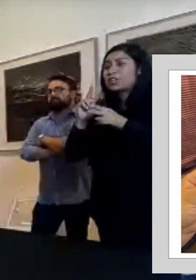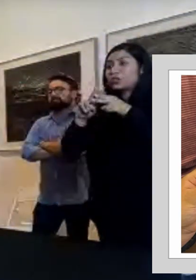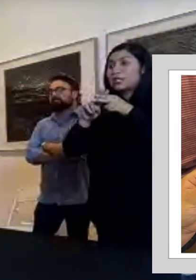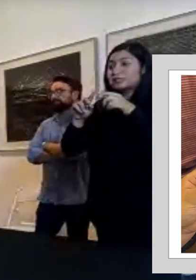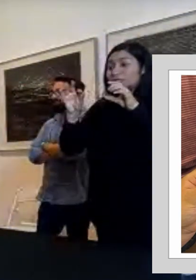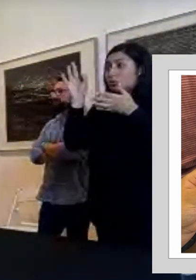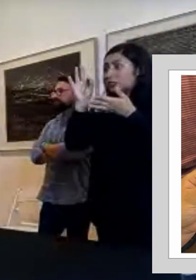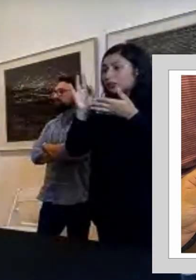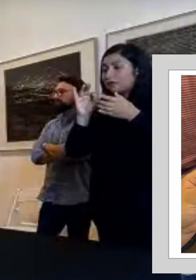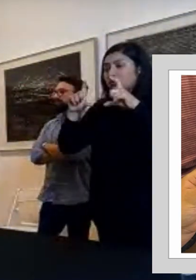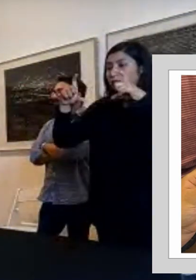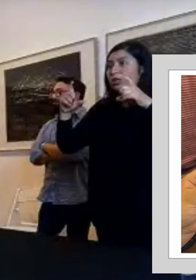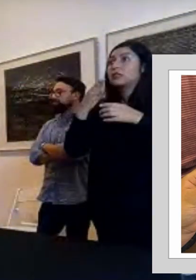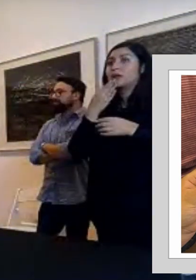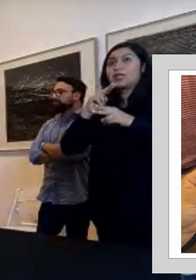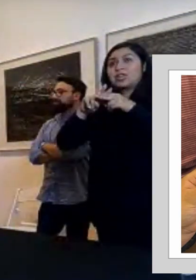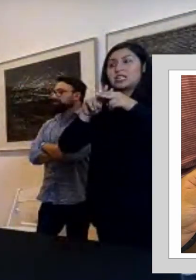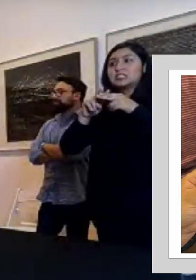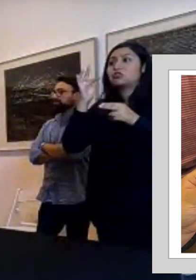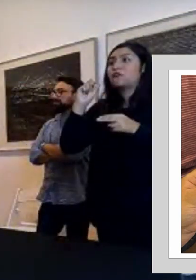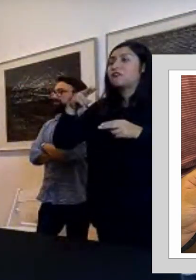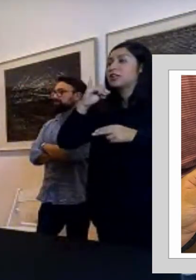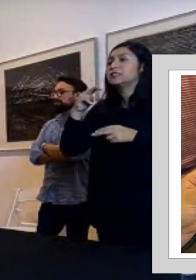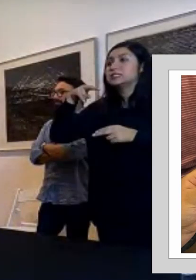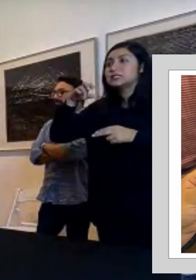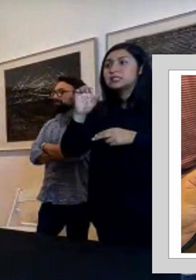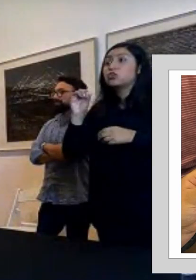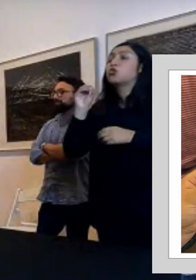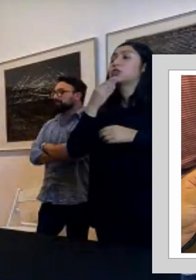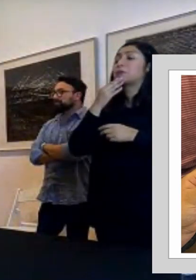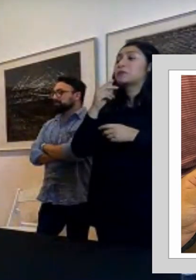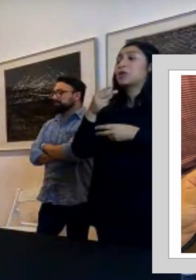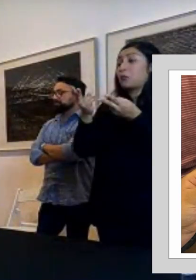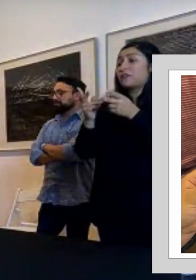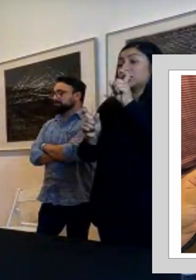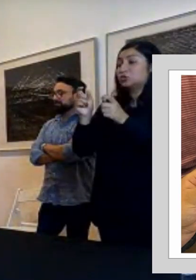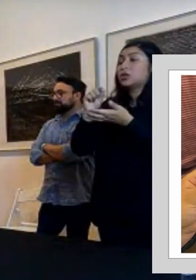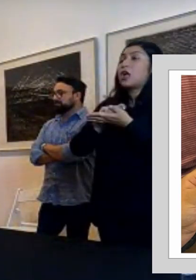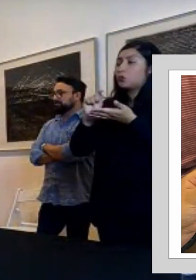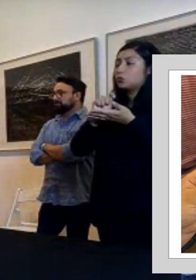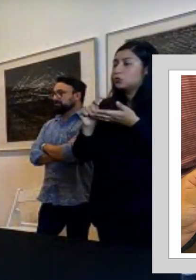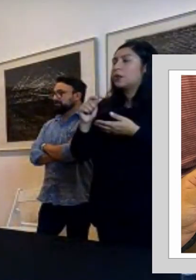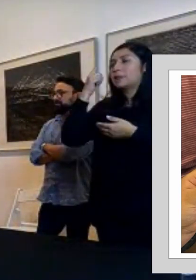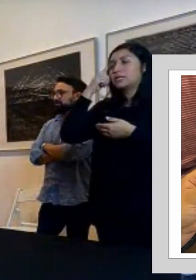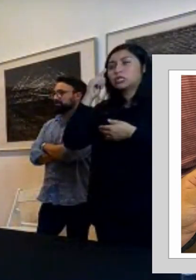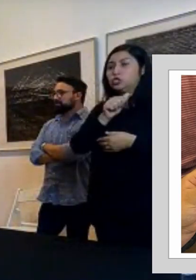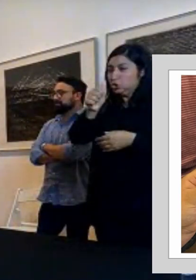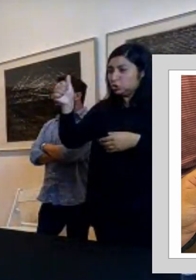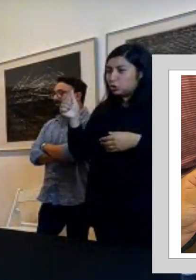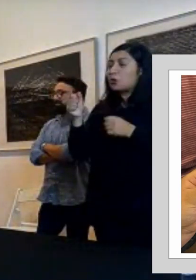terminaron generando también estos fanzines o publicaciones de autor, entendiendo que todos podemos hacer arte y